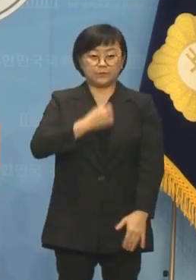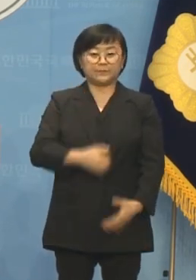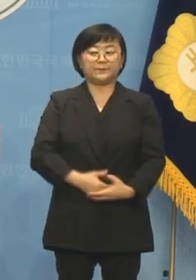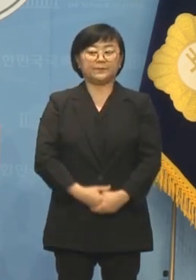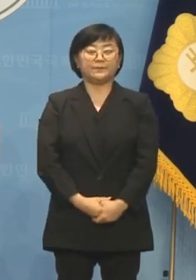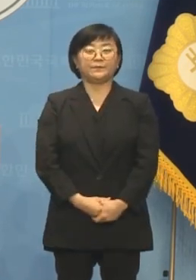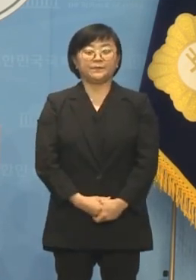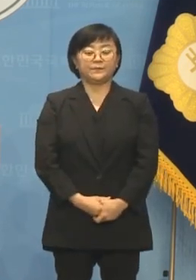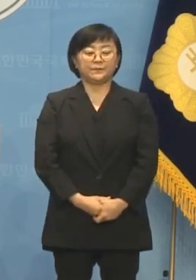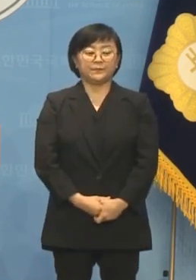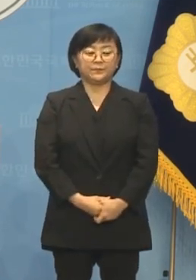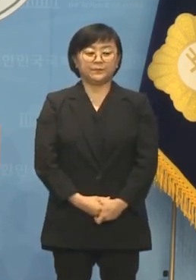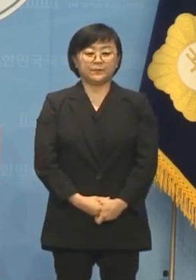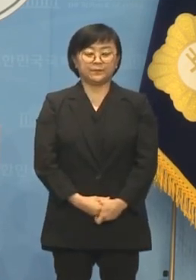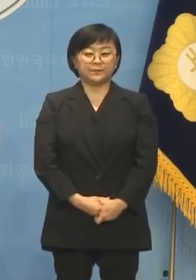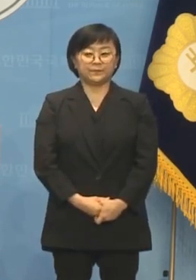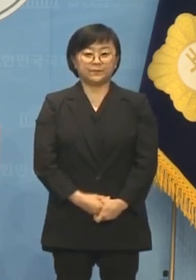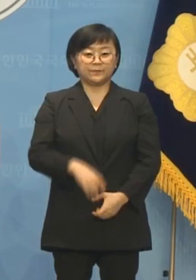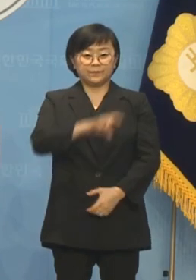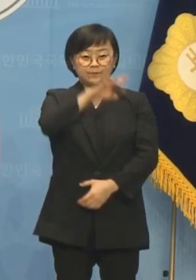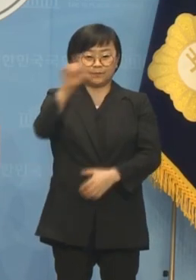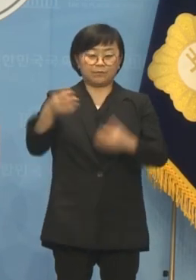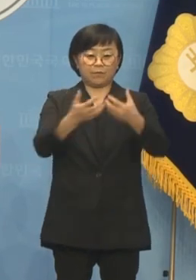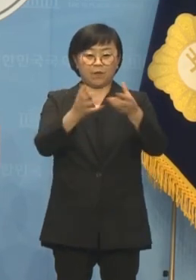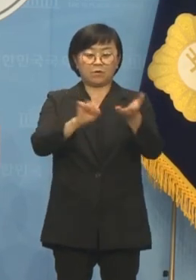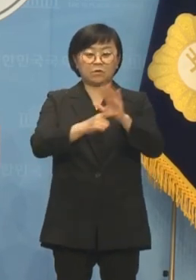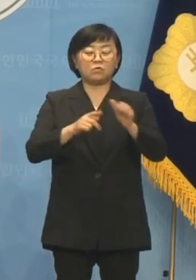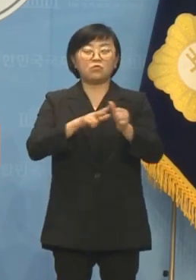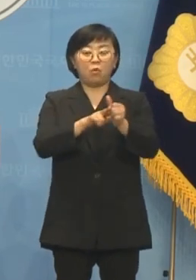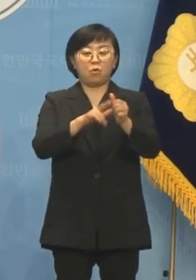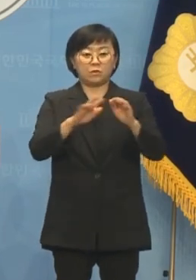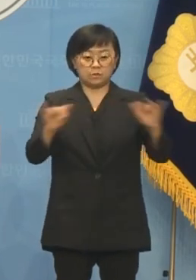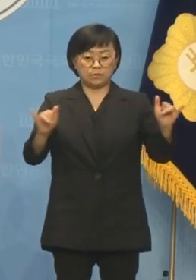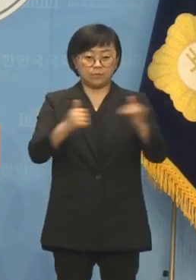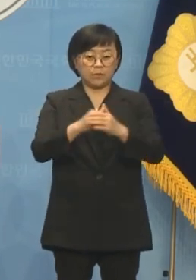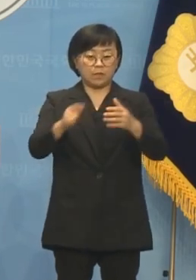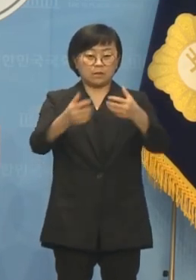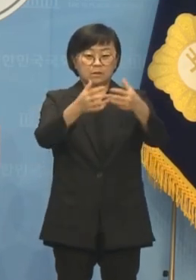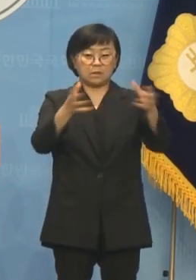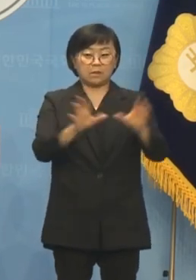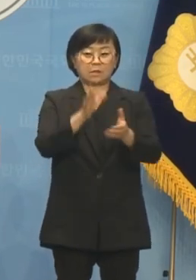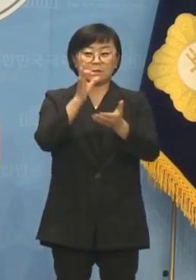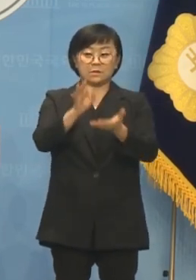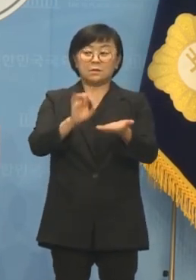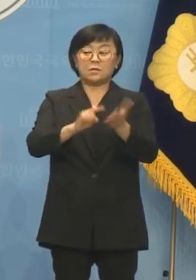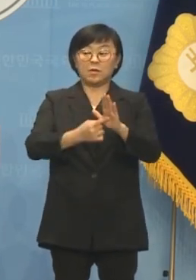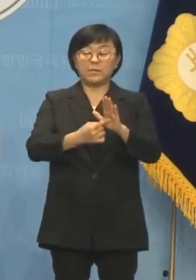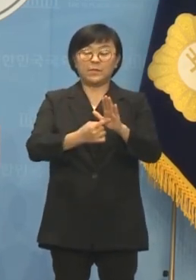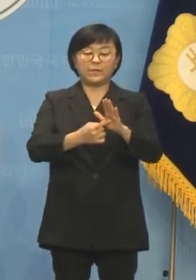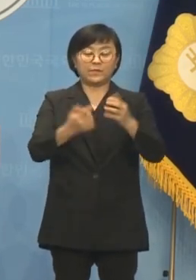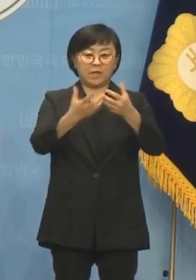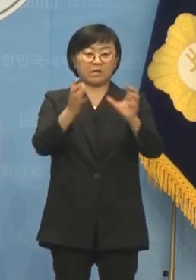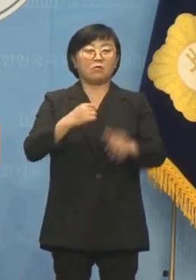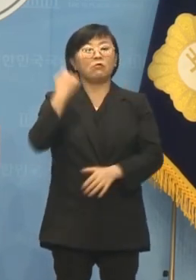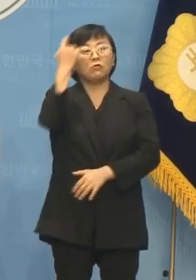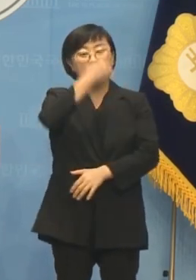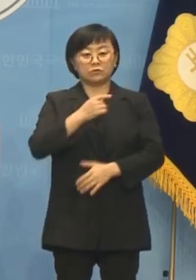없습니다. 각 당이 내놓는 후보자들은 그 당의 가치를 담은 당의